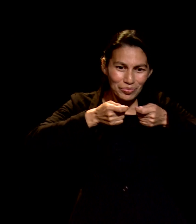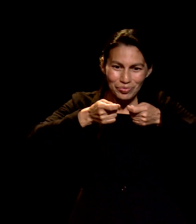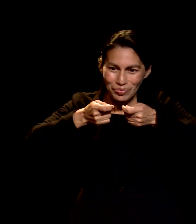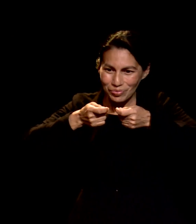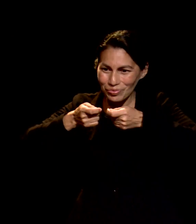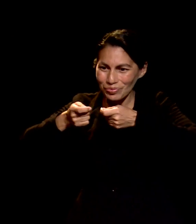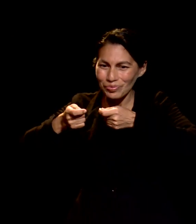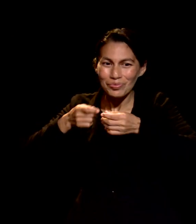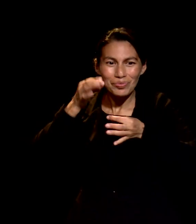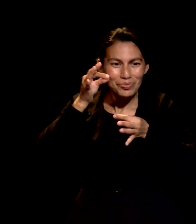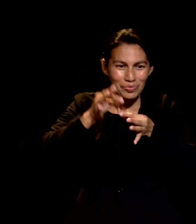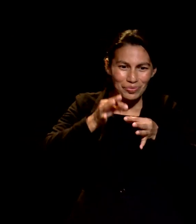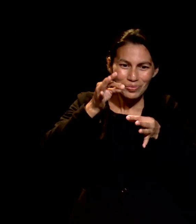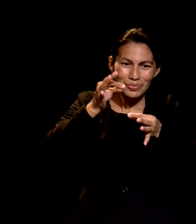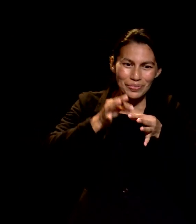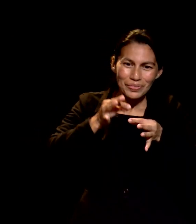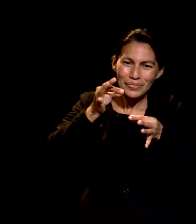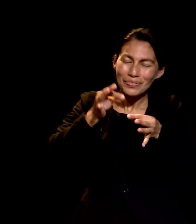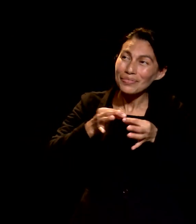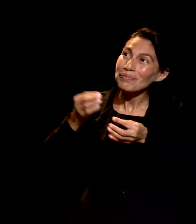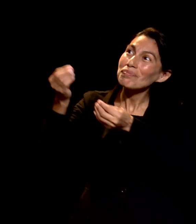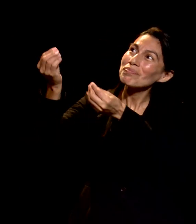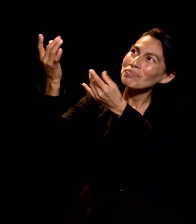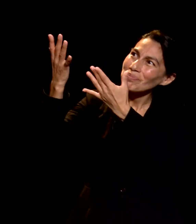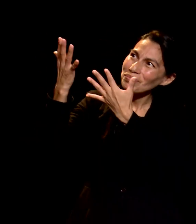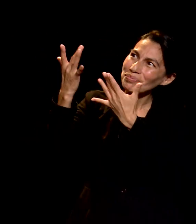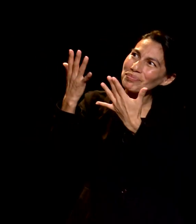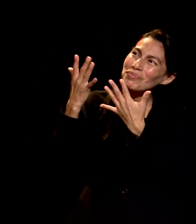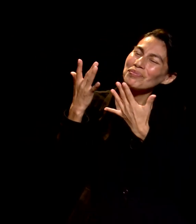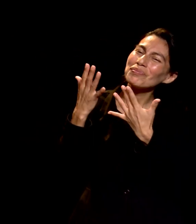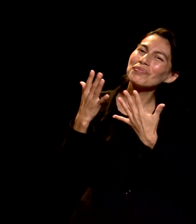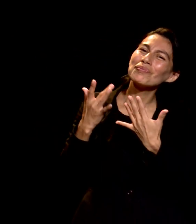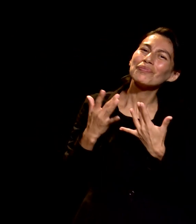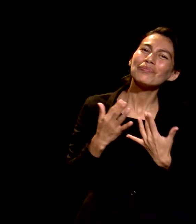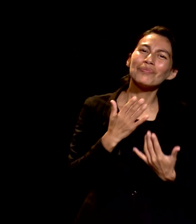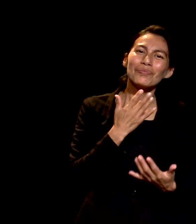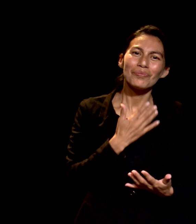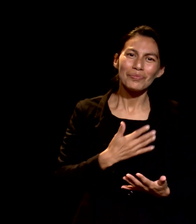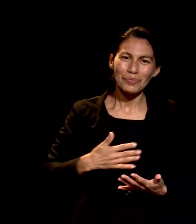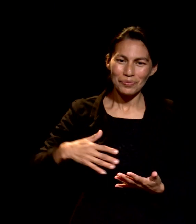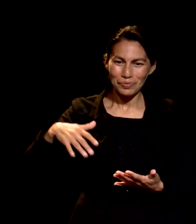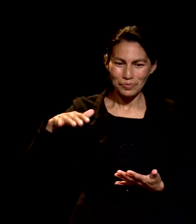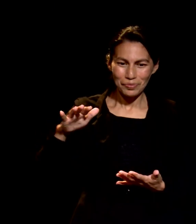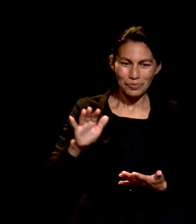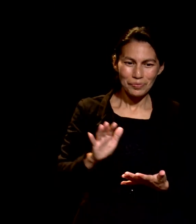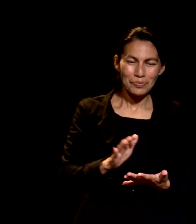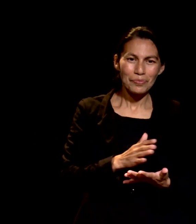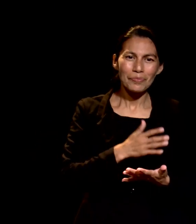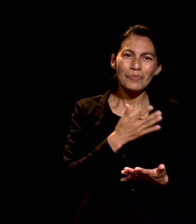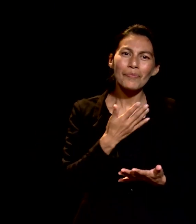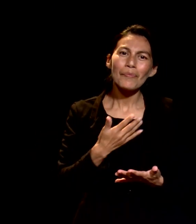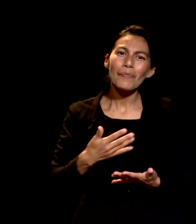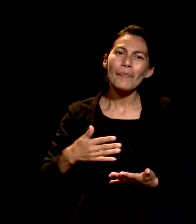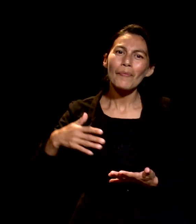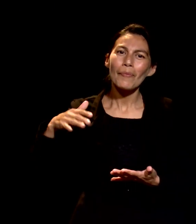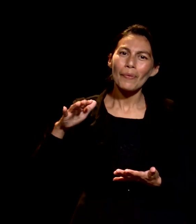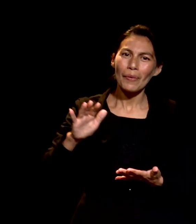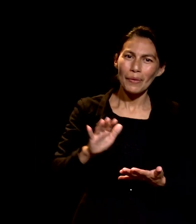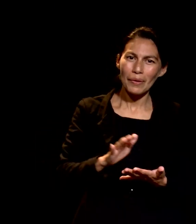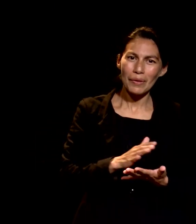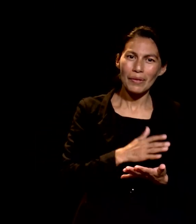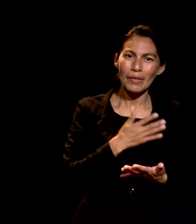Tú tienes el control De lo que sea sea